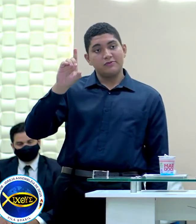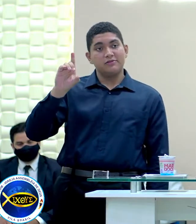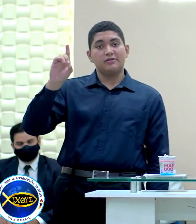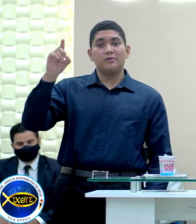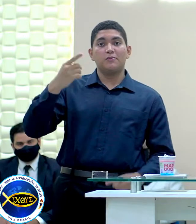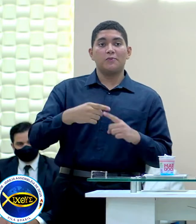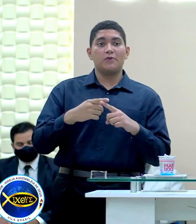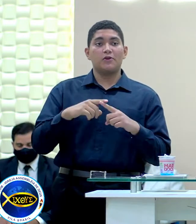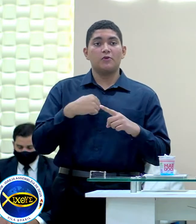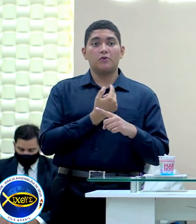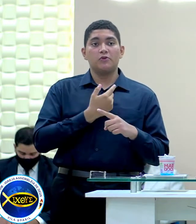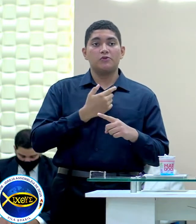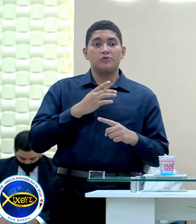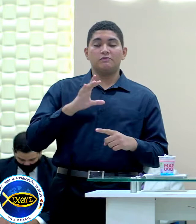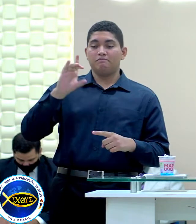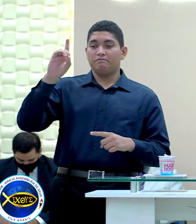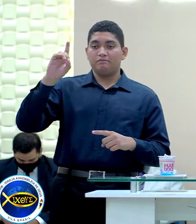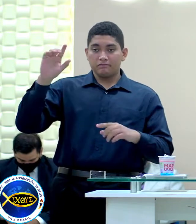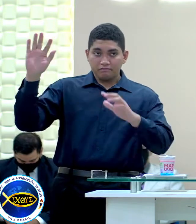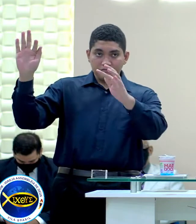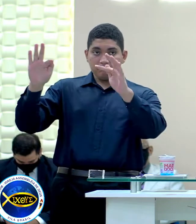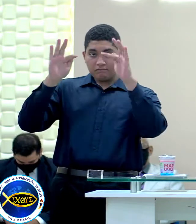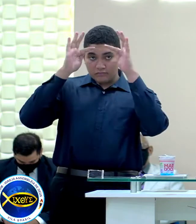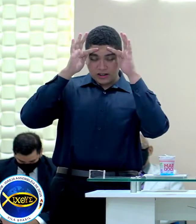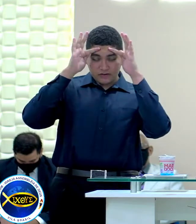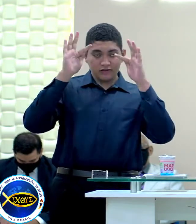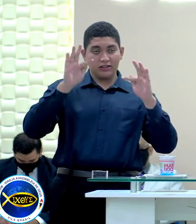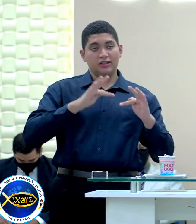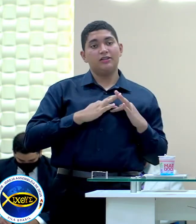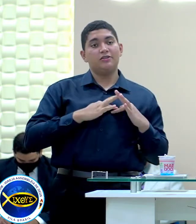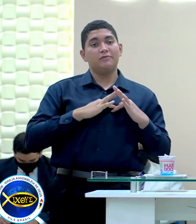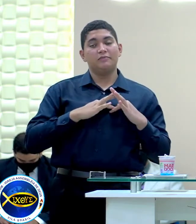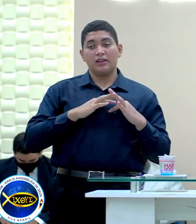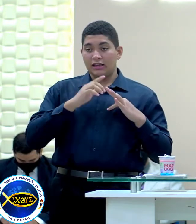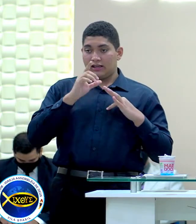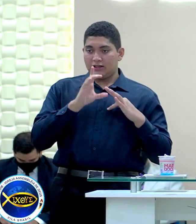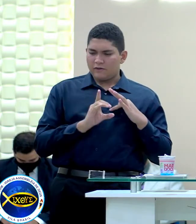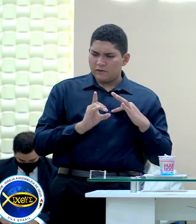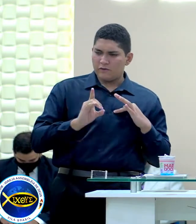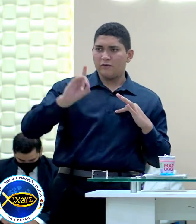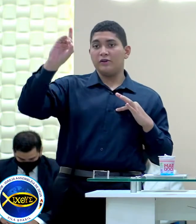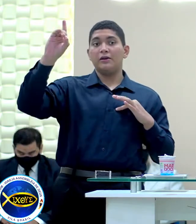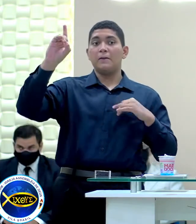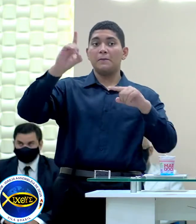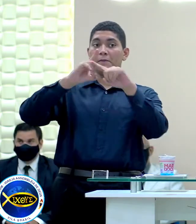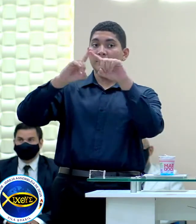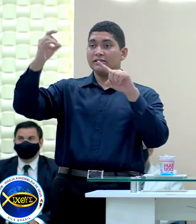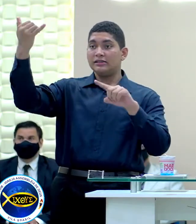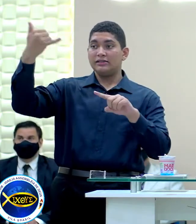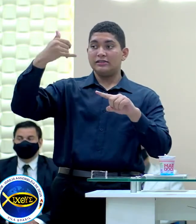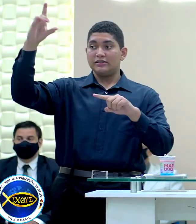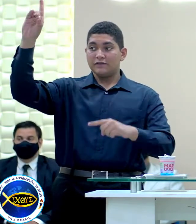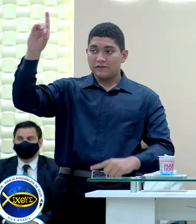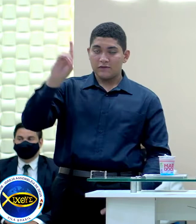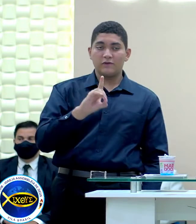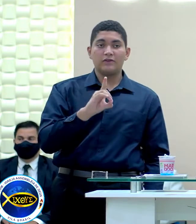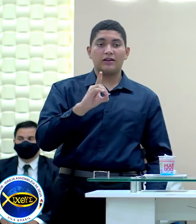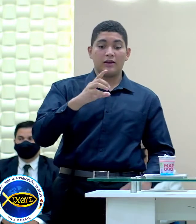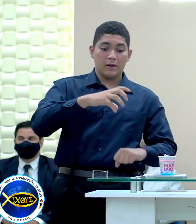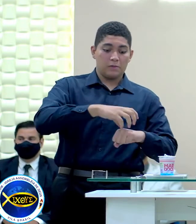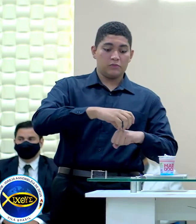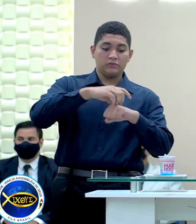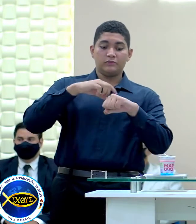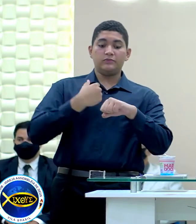é fiel. Ele foi, mas ele disse que ele vai voltar, ele vai vir buscar a sua